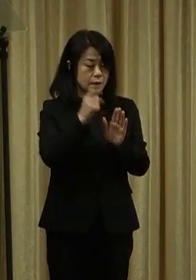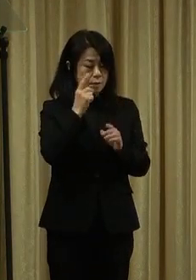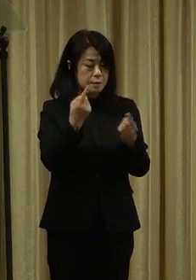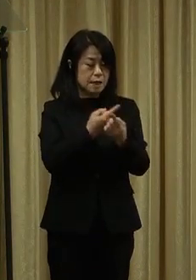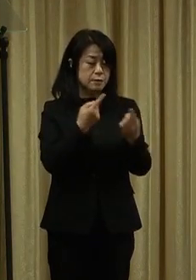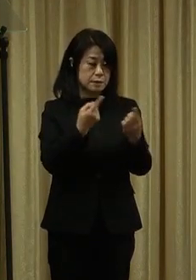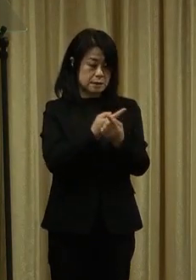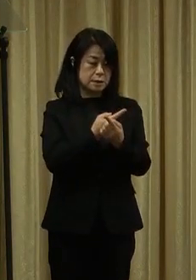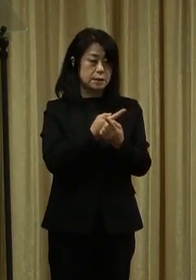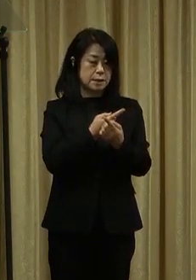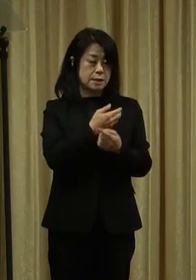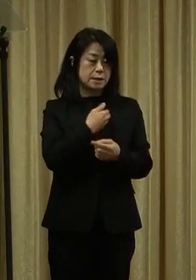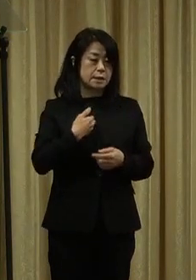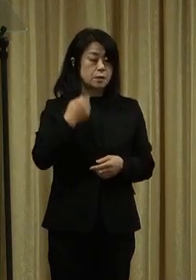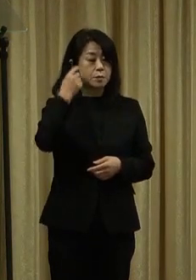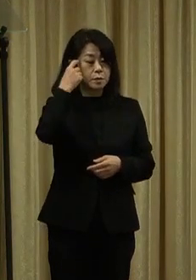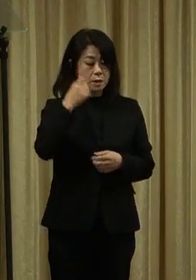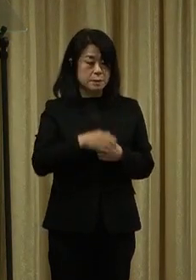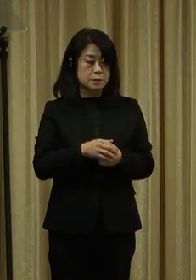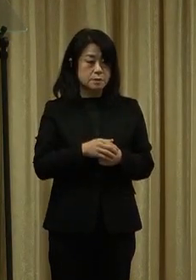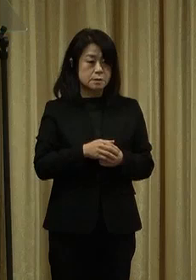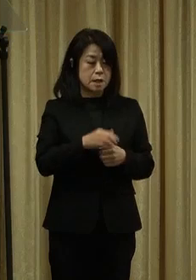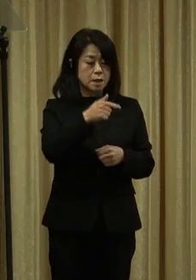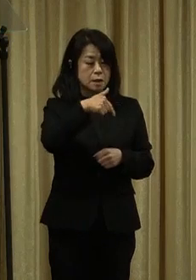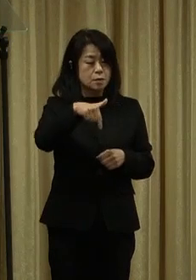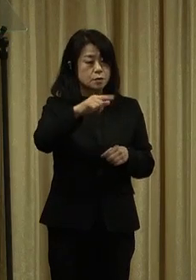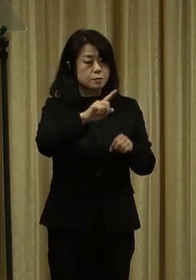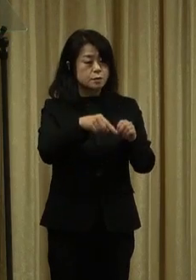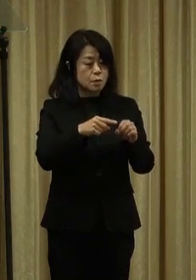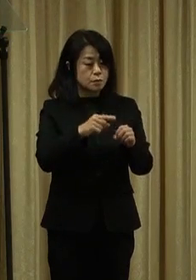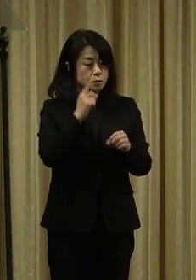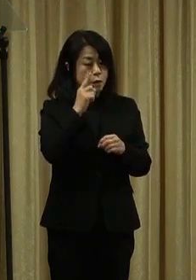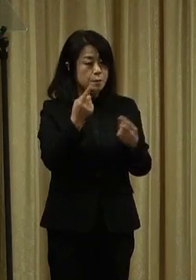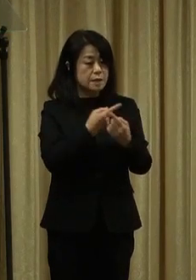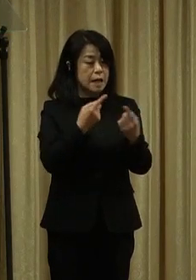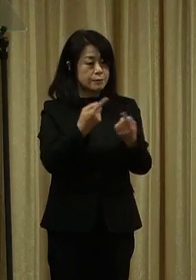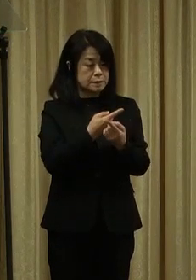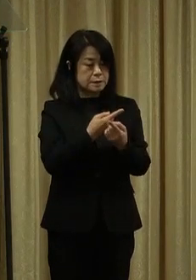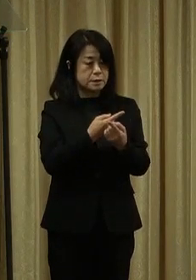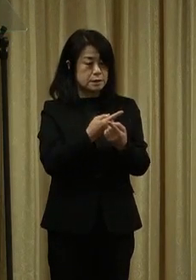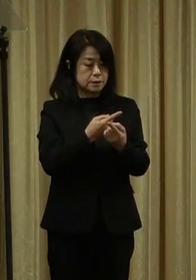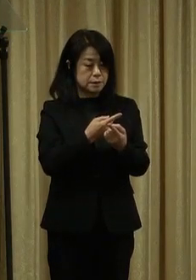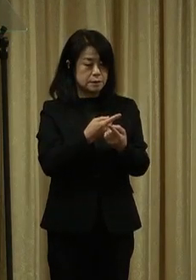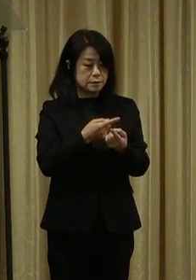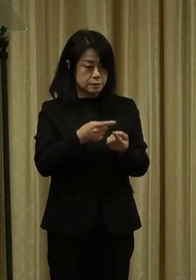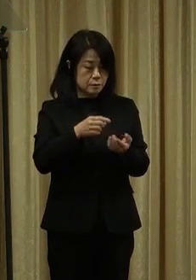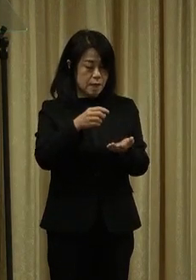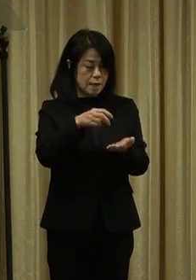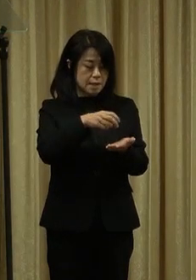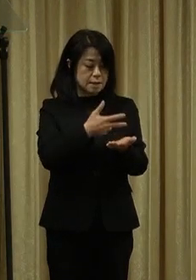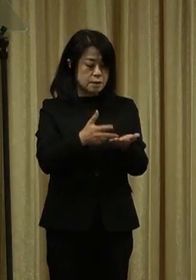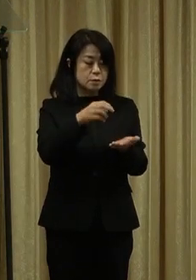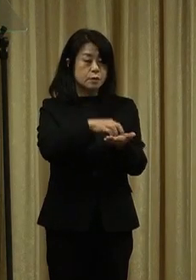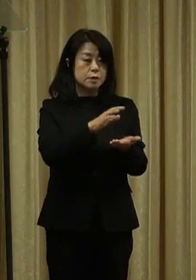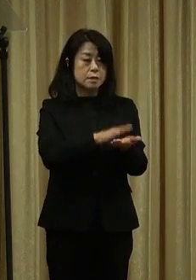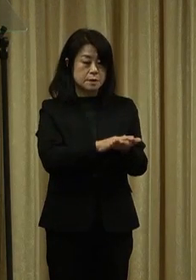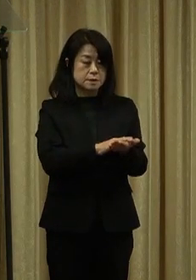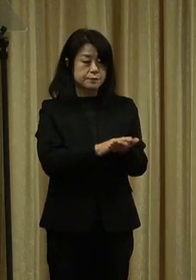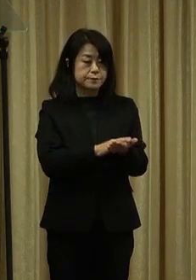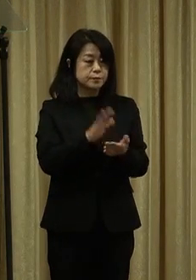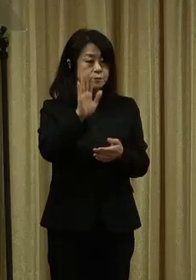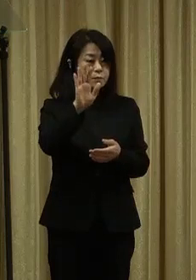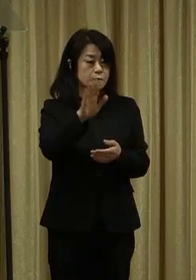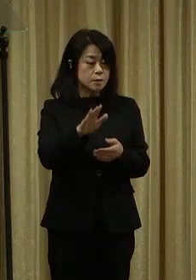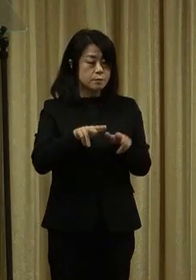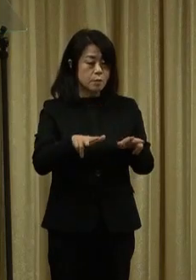考えております。各部局における主な見直し事例は記載のとおりです。今後とも官民共同事業レビ